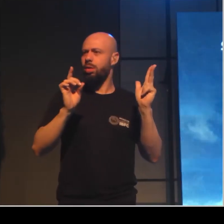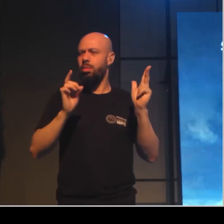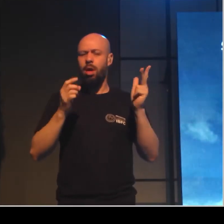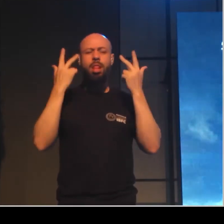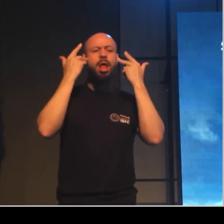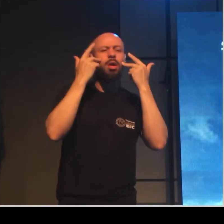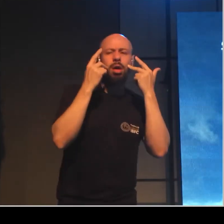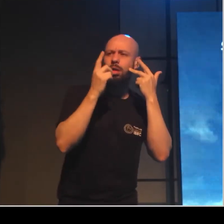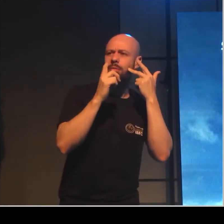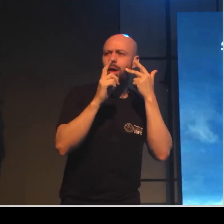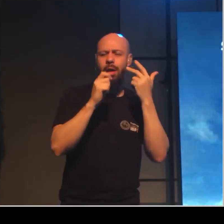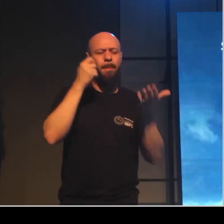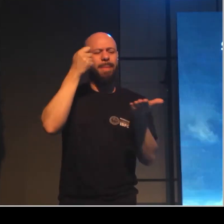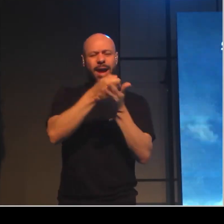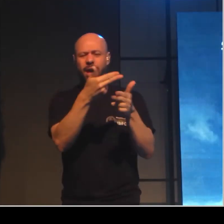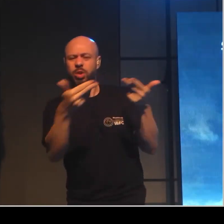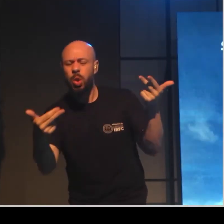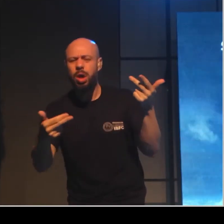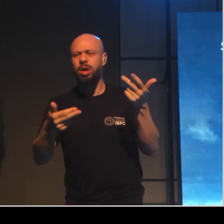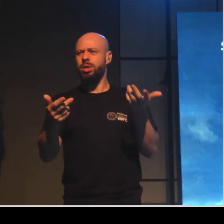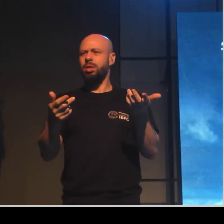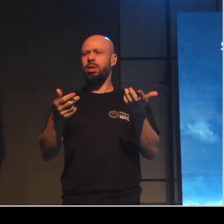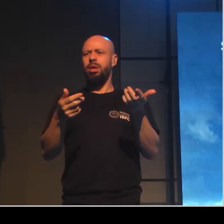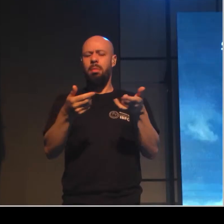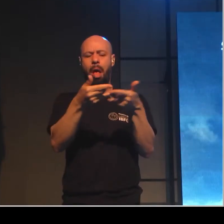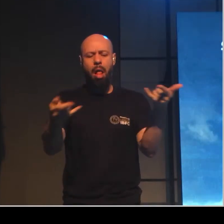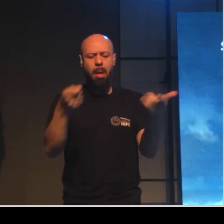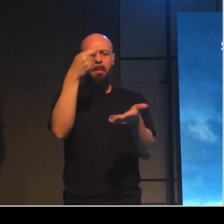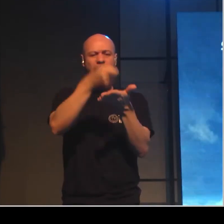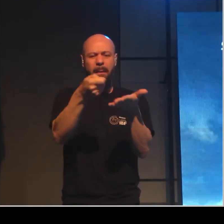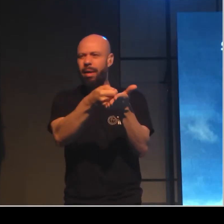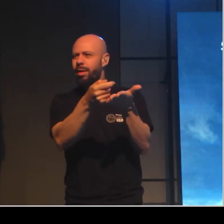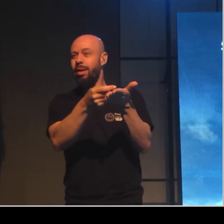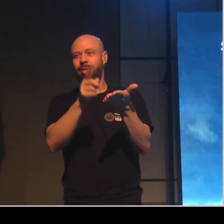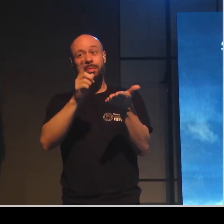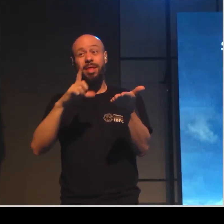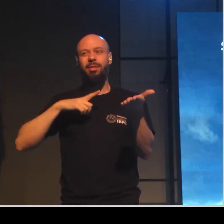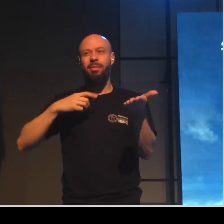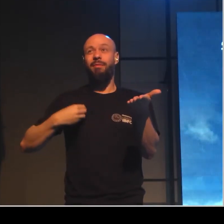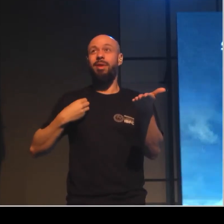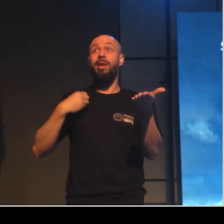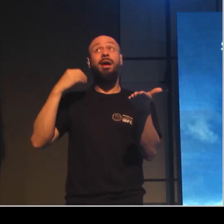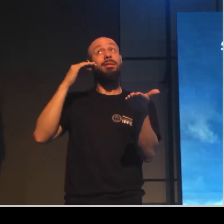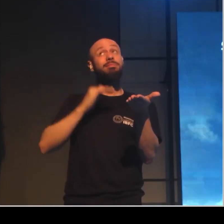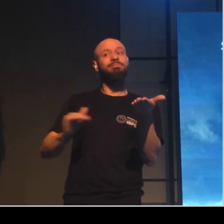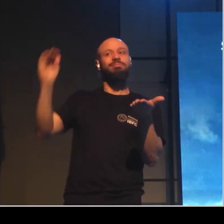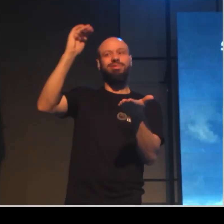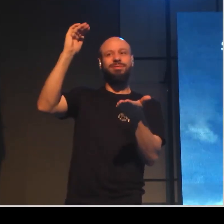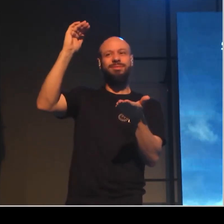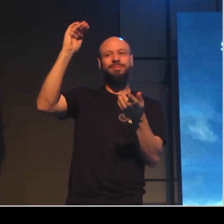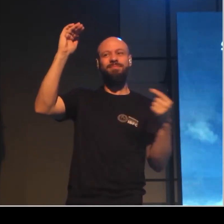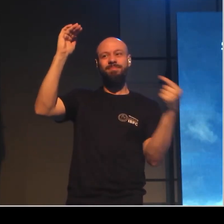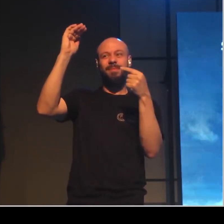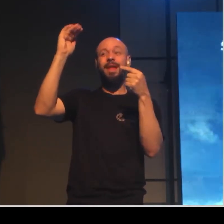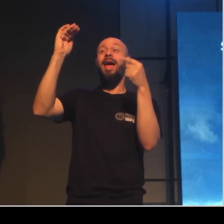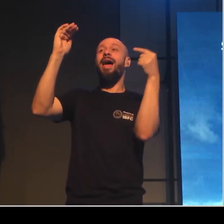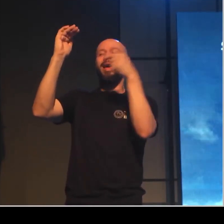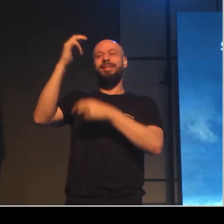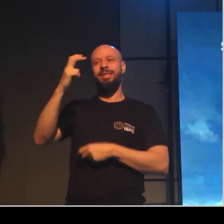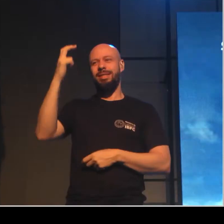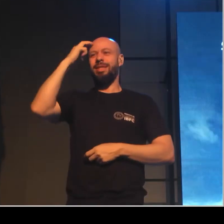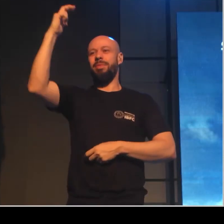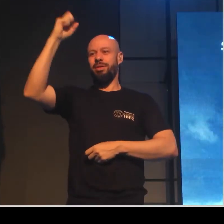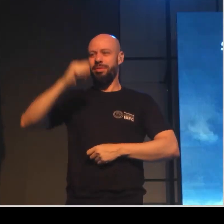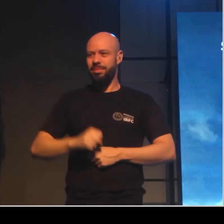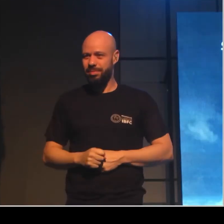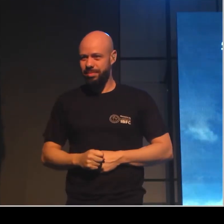pagar conta. Que existe uma realidade espiritual transcendental. Isso é sábio. Por isso,